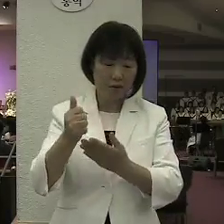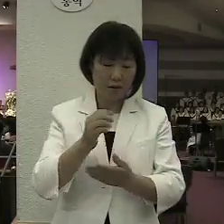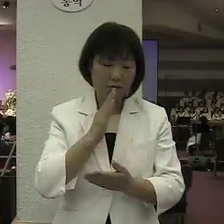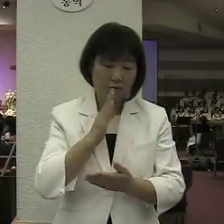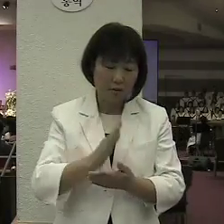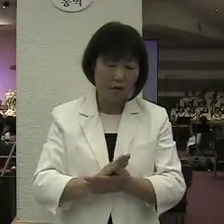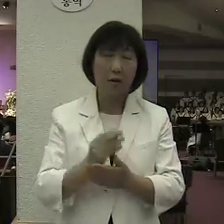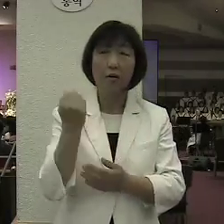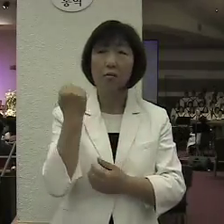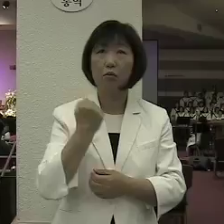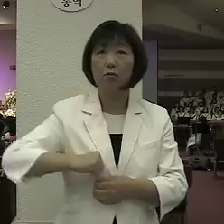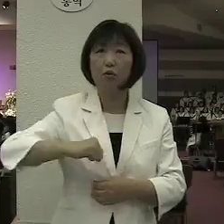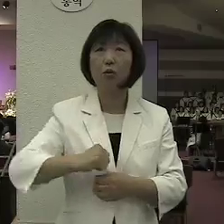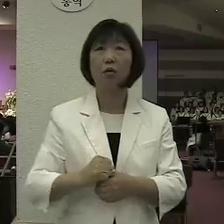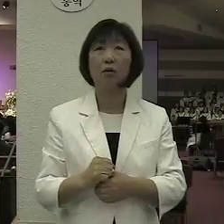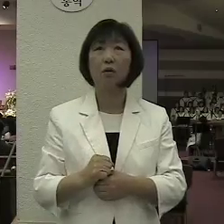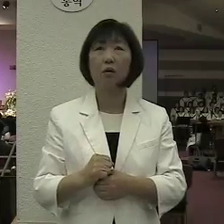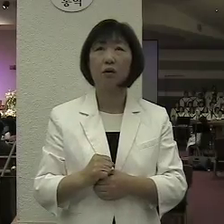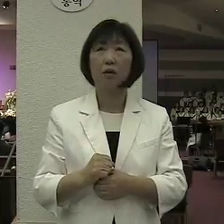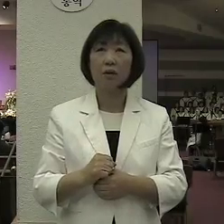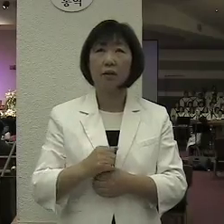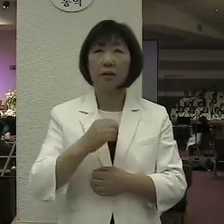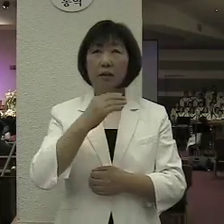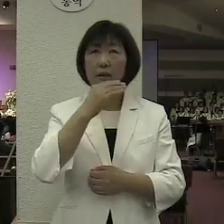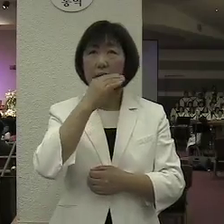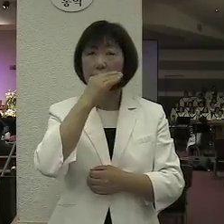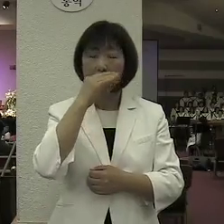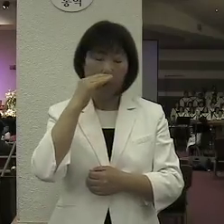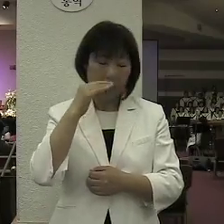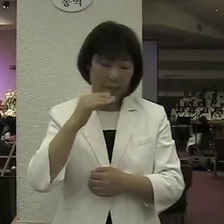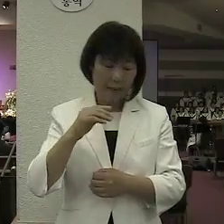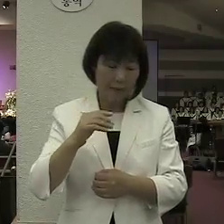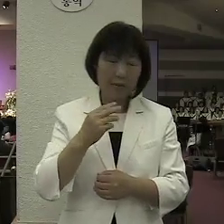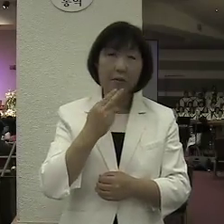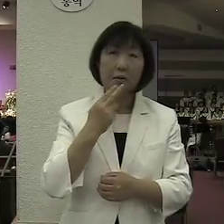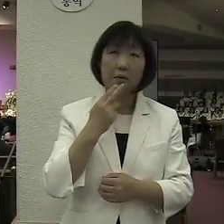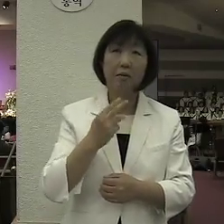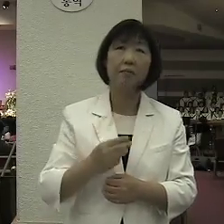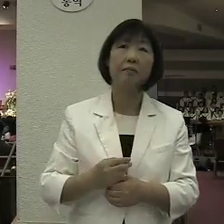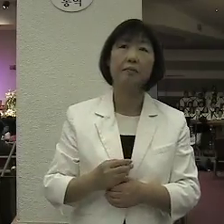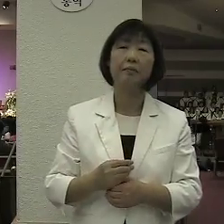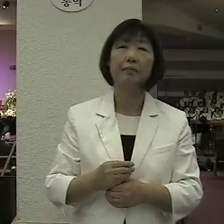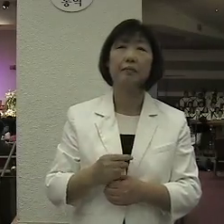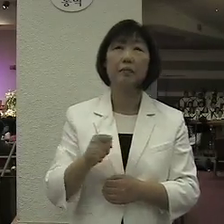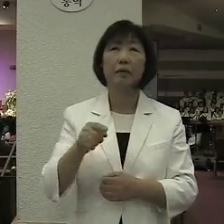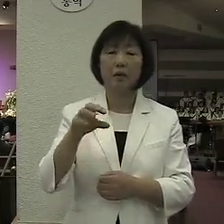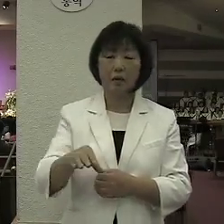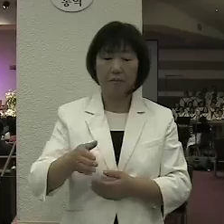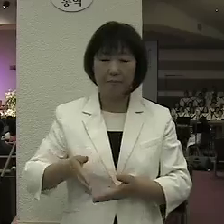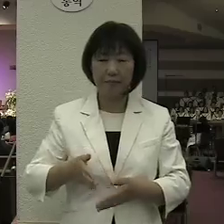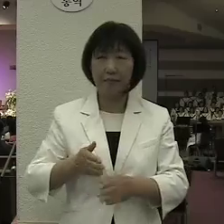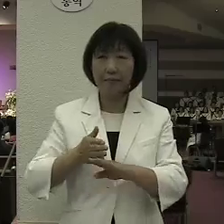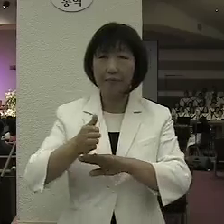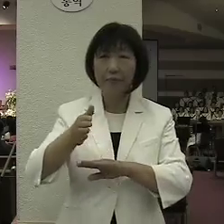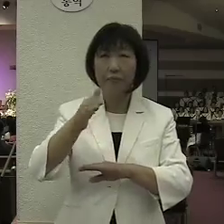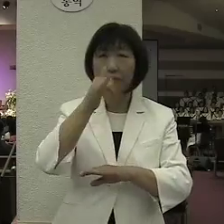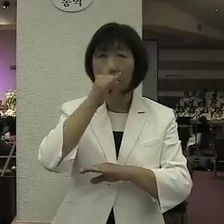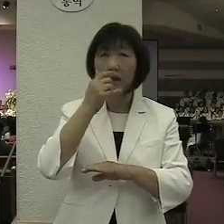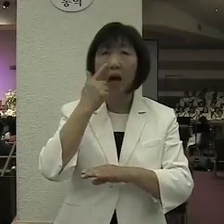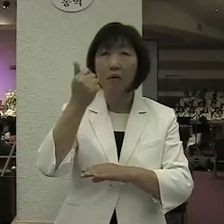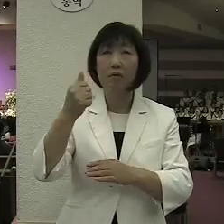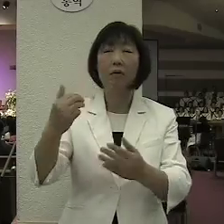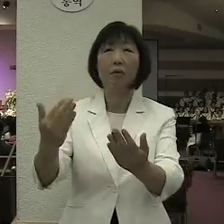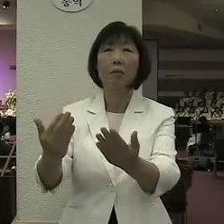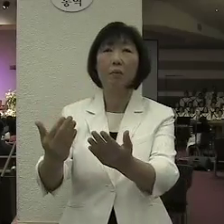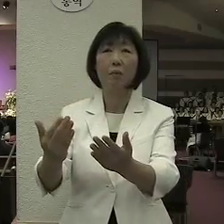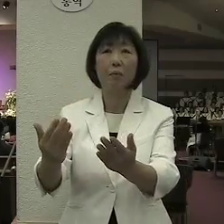이 어깨에다 손을 대시고 한 분 한 분 본 멤버들에게 한 분씩 다 소개해요. 그때 이 프랭클린 그램이